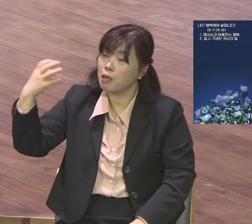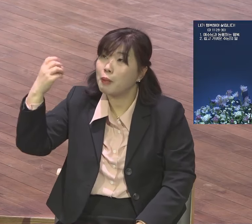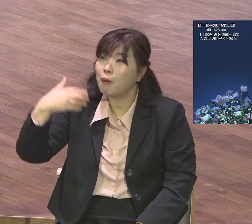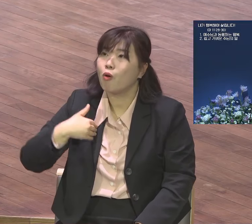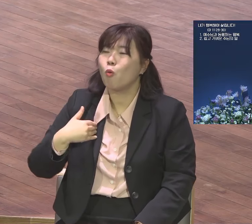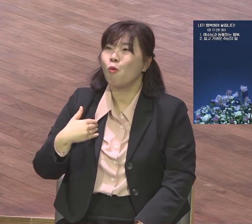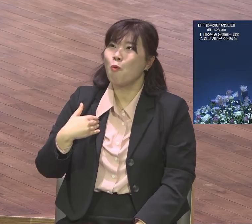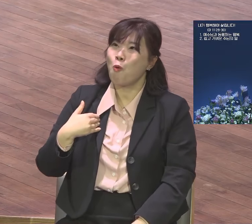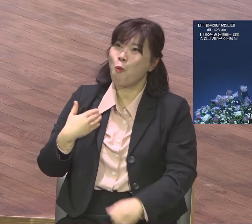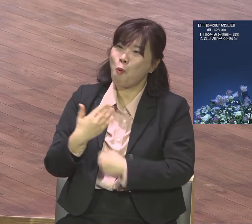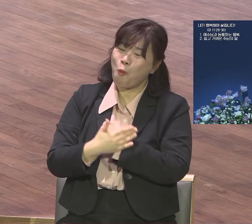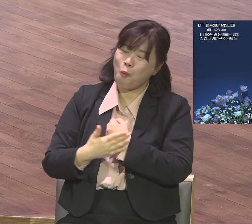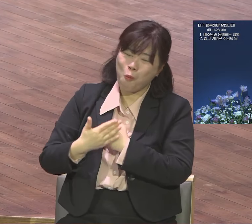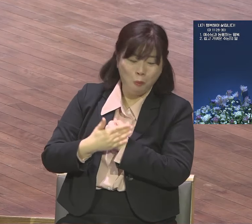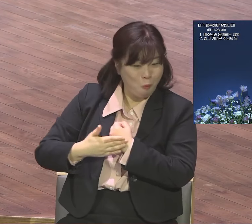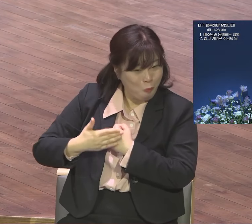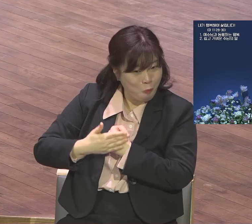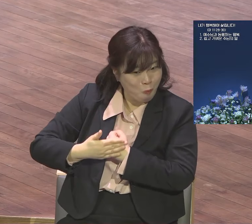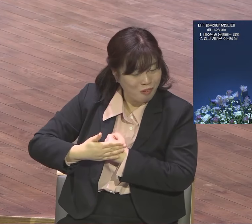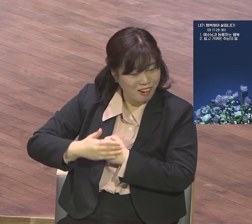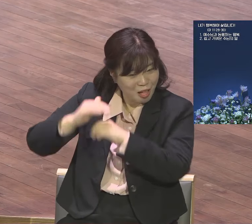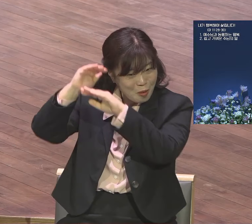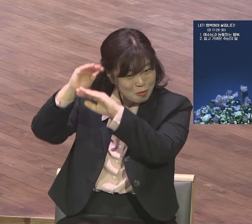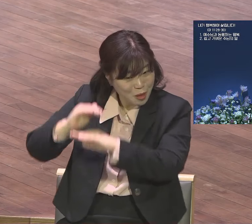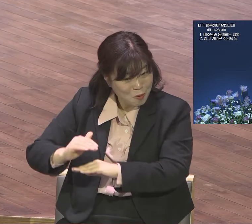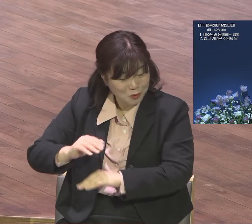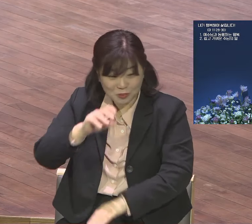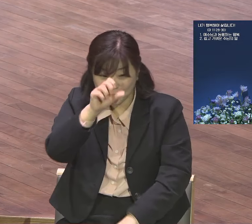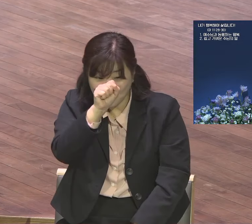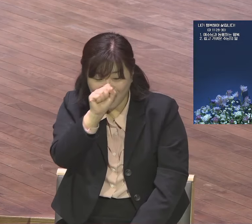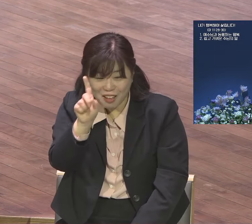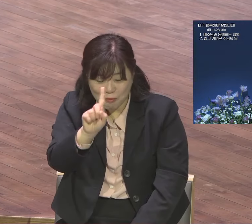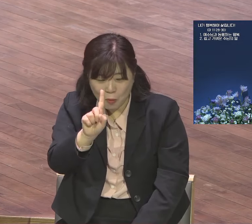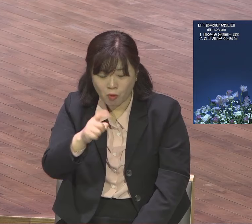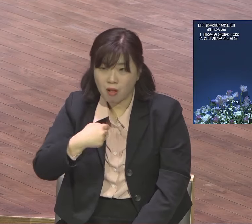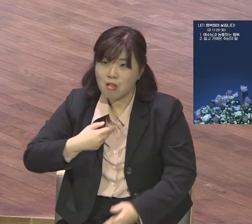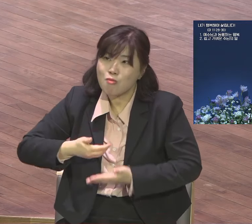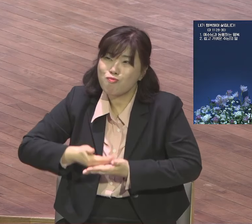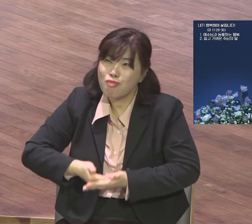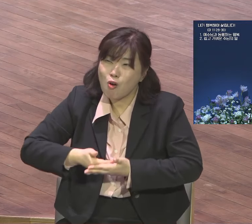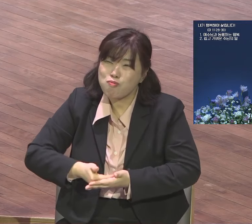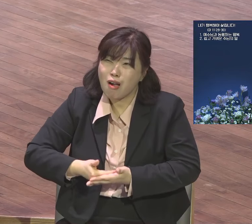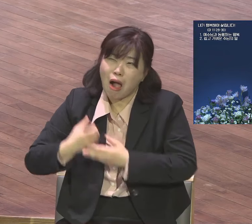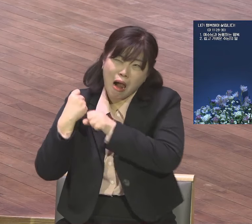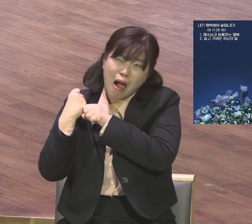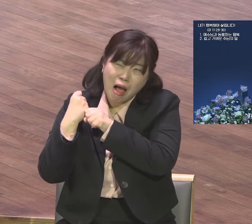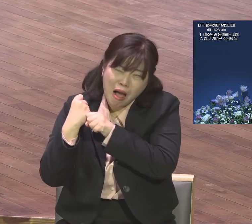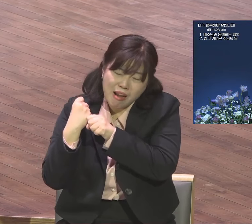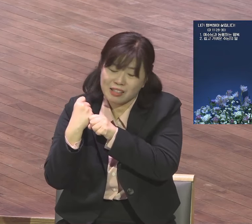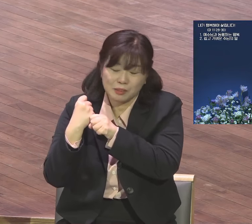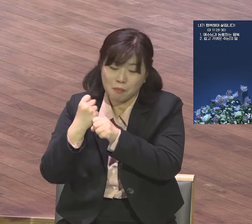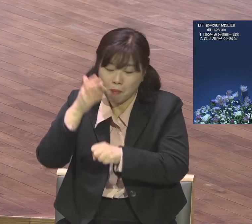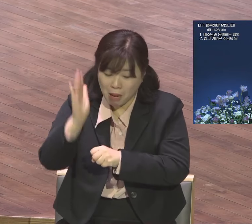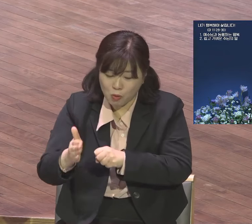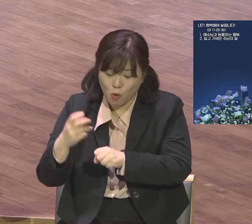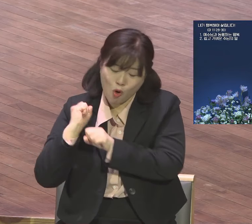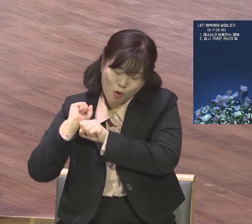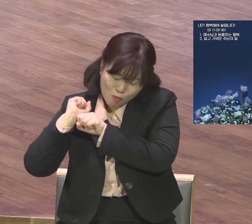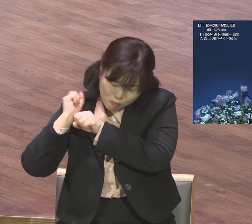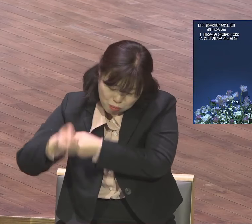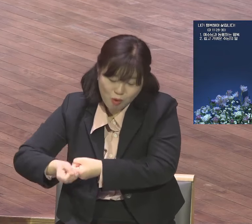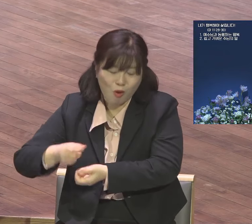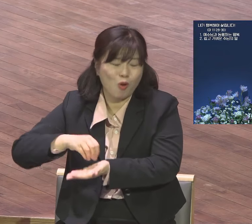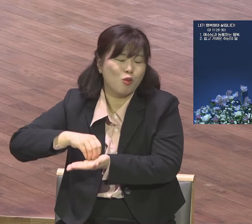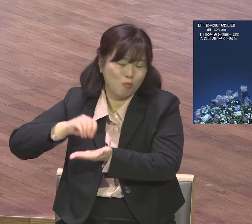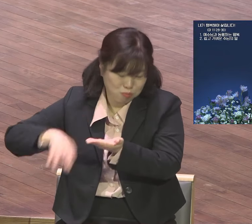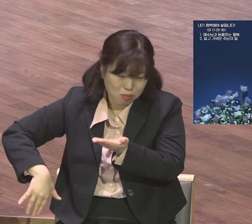이분이 예수 믿는 분인지 아닌지 모르겠습니다. 그런데 이런 멘트를 하시더라고요. 성도님들은